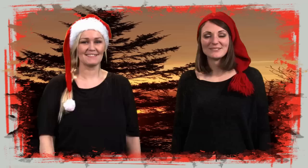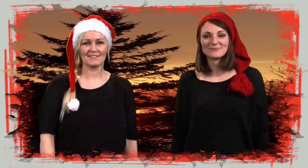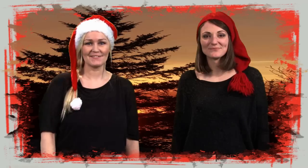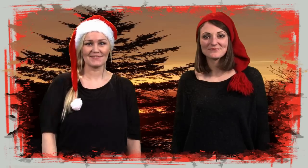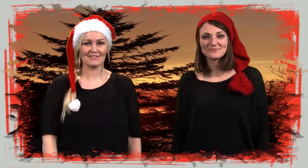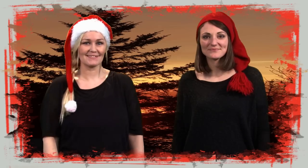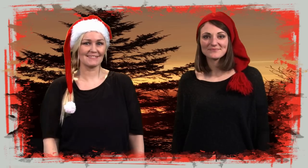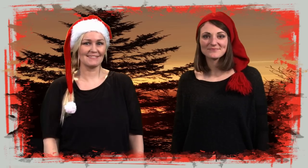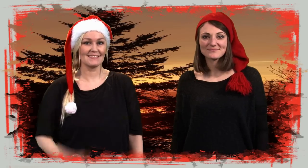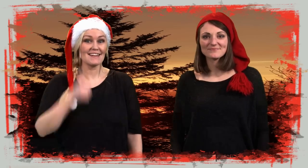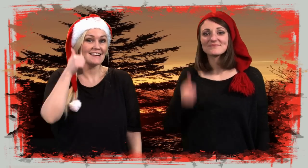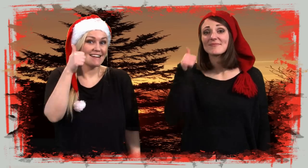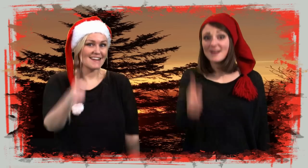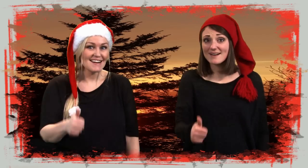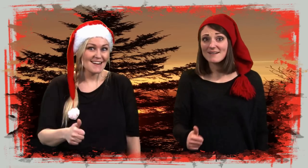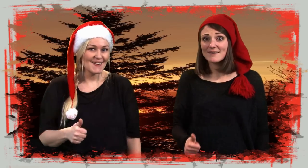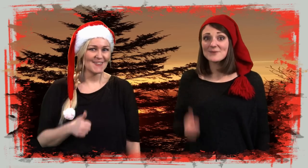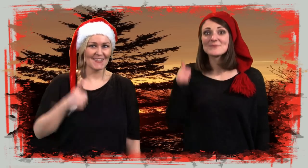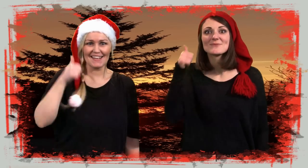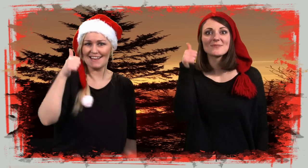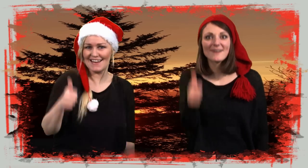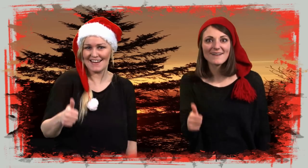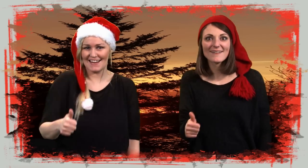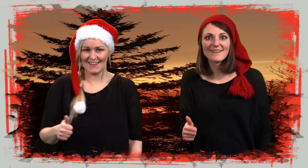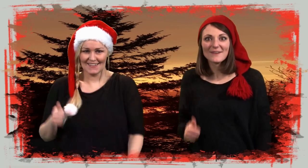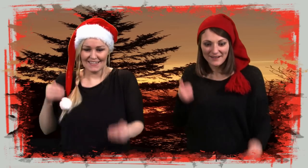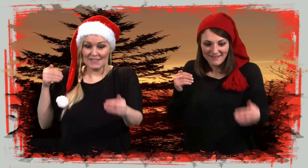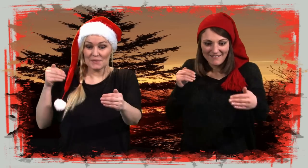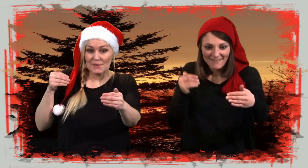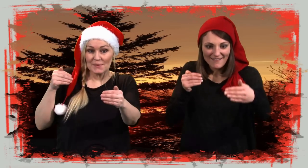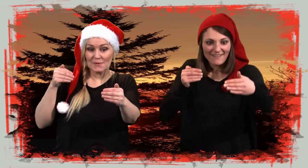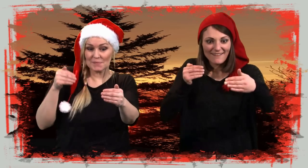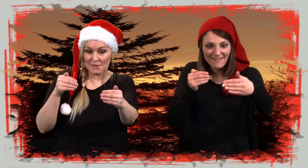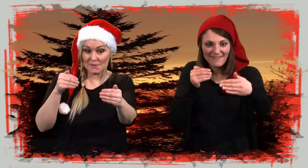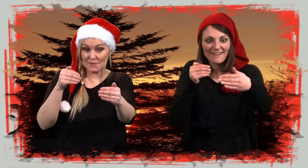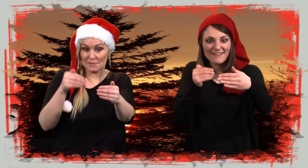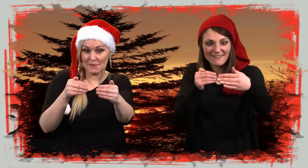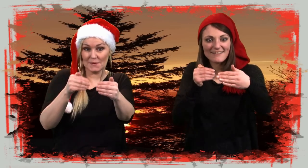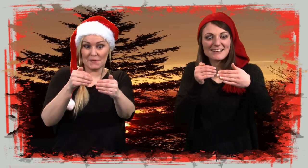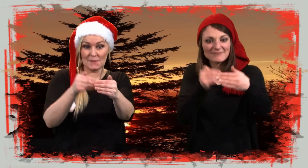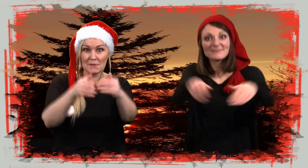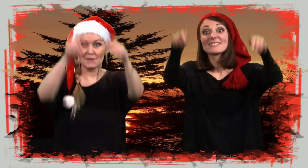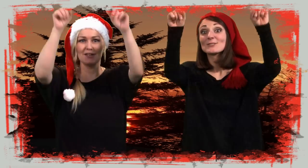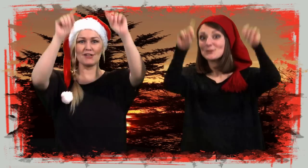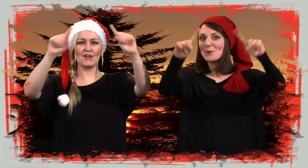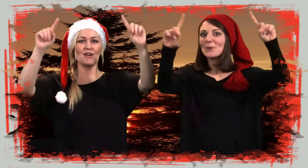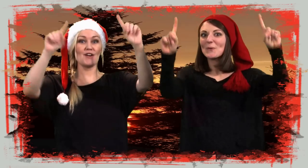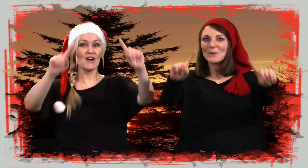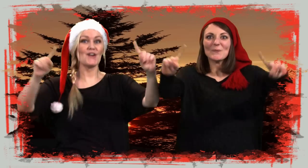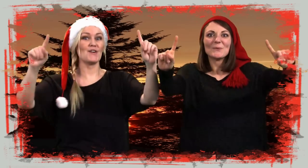Jáfnan í desember þegar jól gera við sig vart